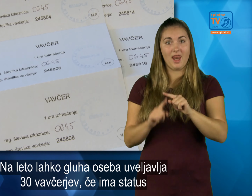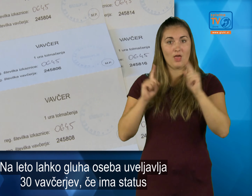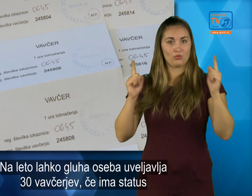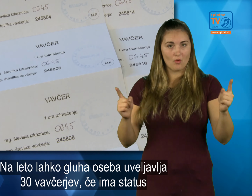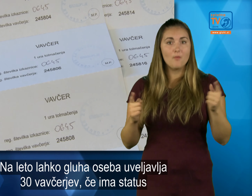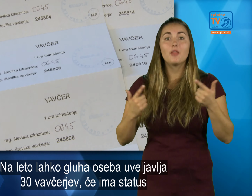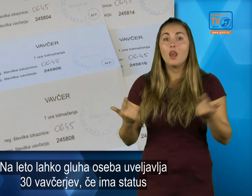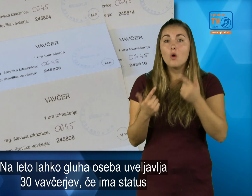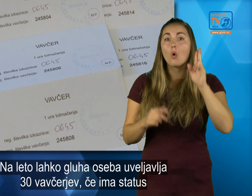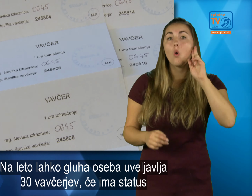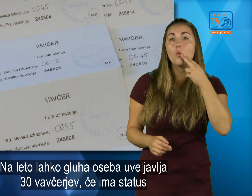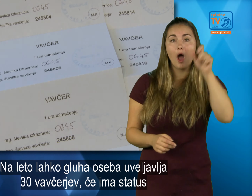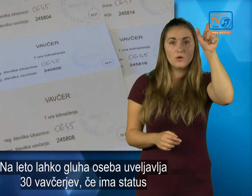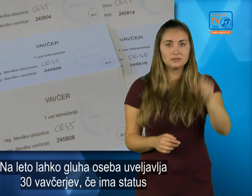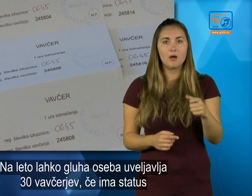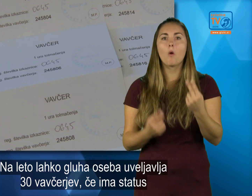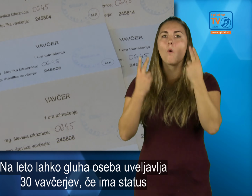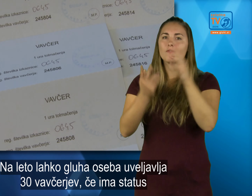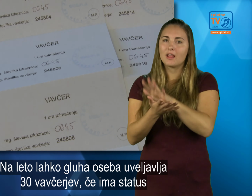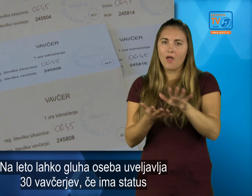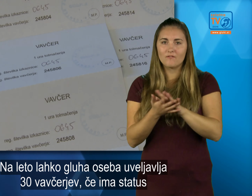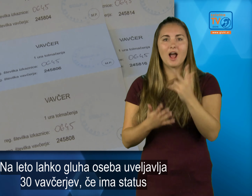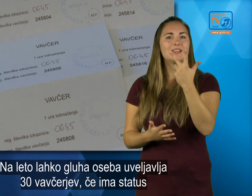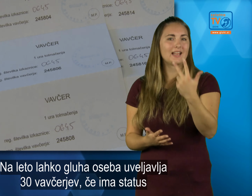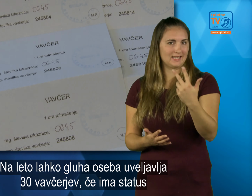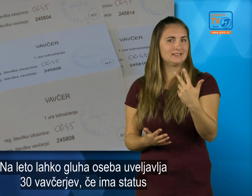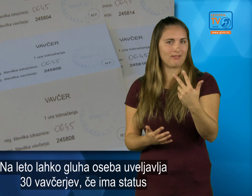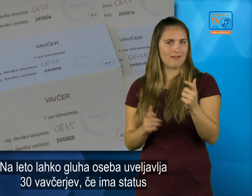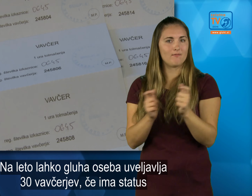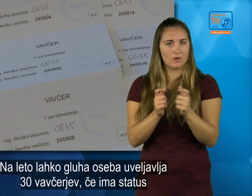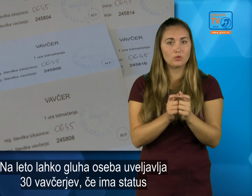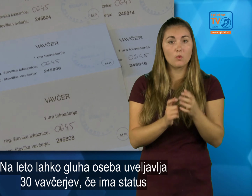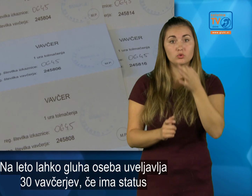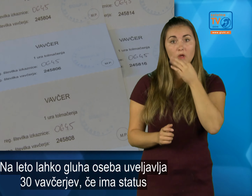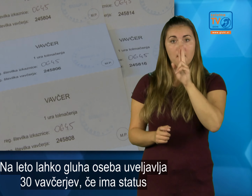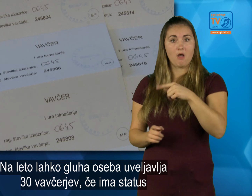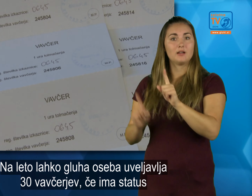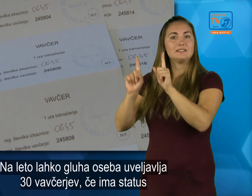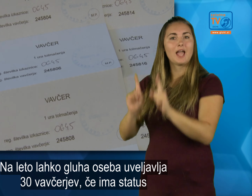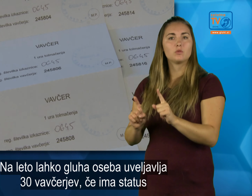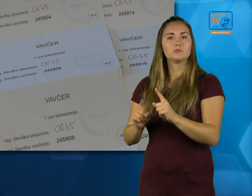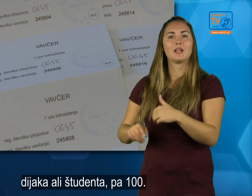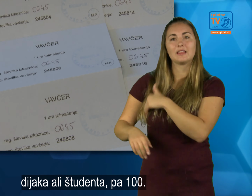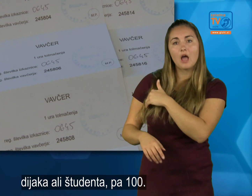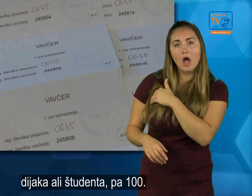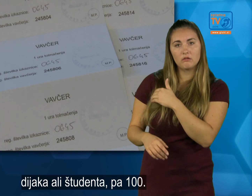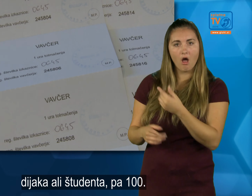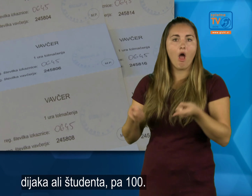Na leto lahko gluha oseba uveljavlja 30 vavčerjev, če ima status dijaka ali študenta, pa